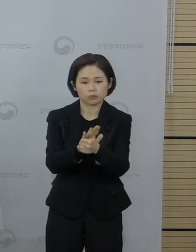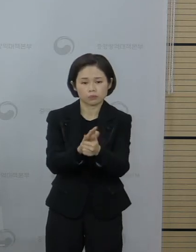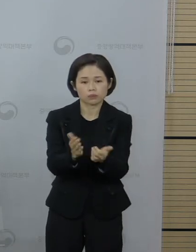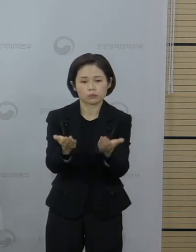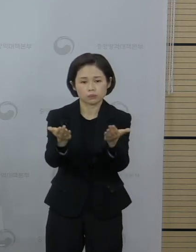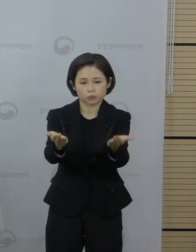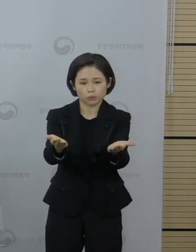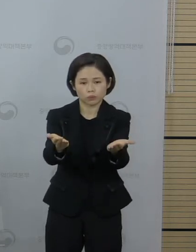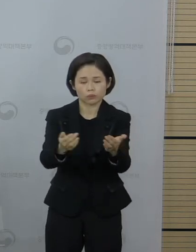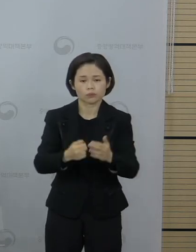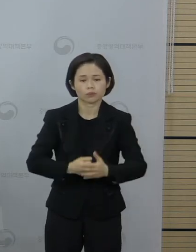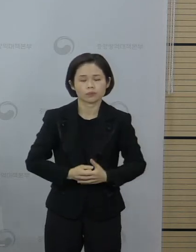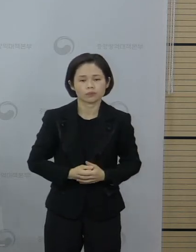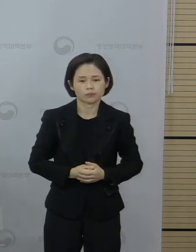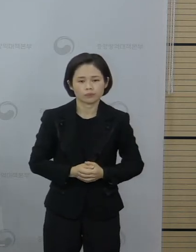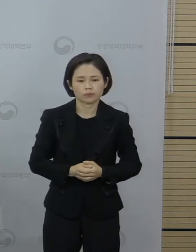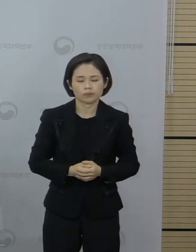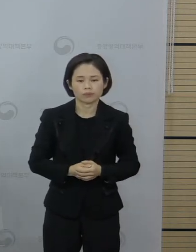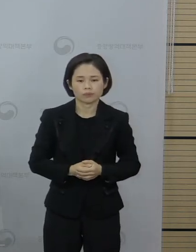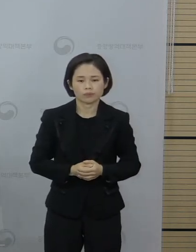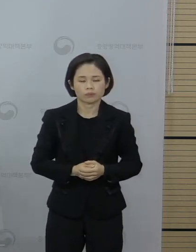위로의 말씀을 드립니다.